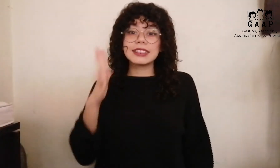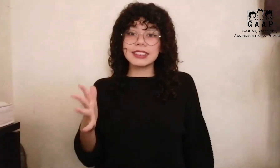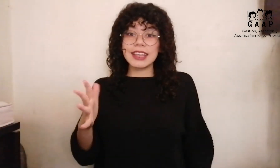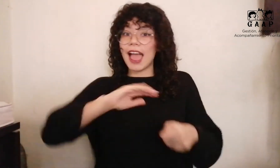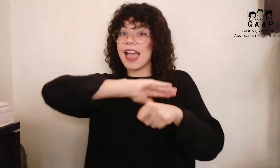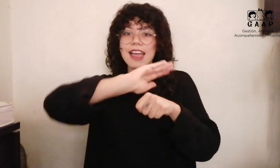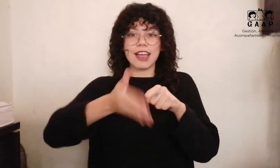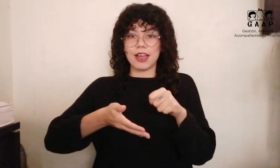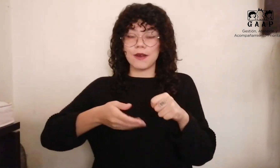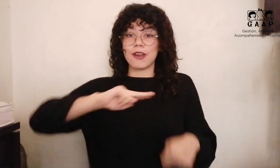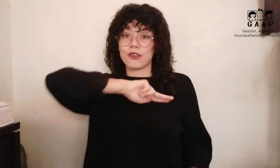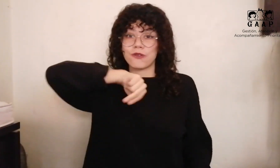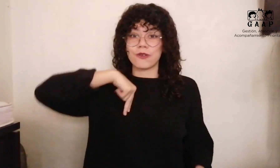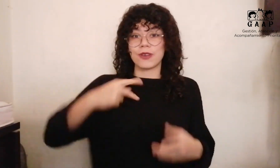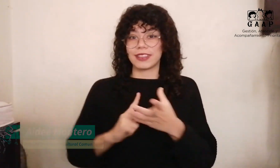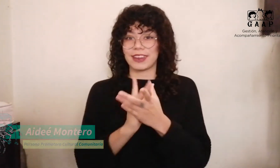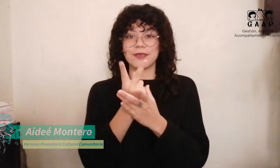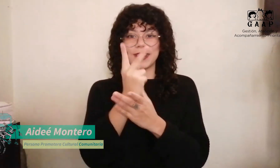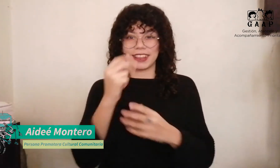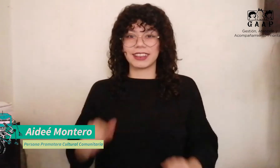Así queda nuestra ruda. Te invito a